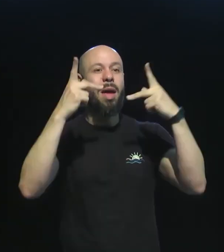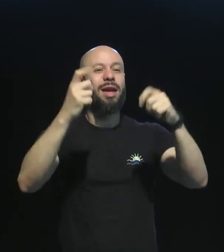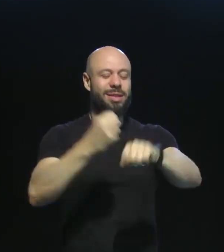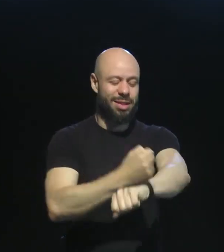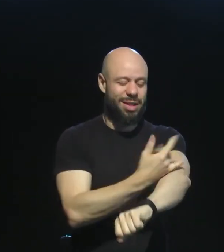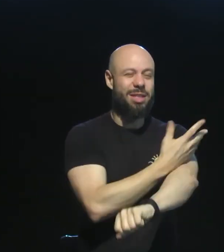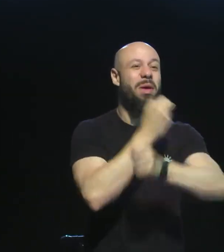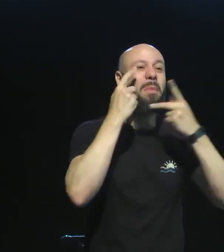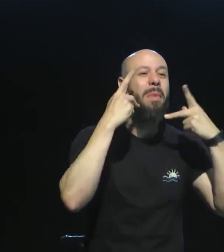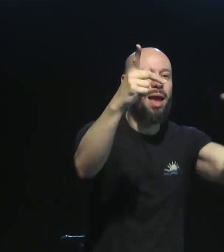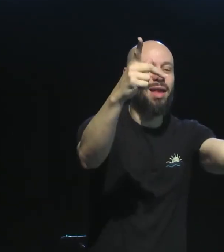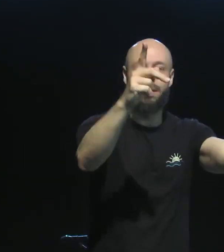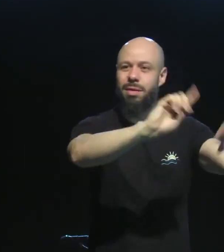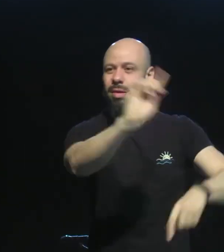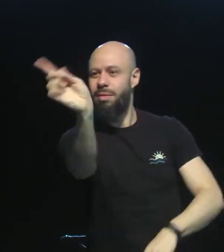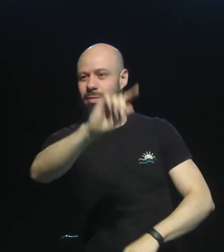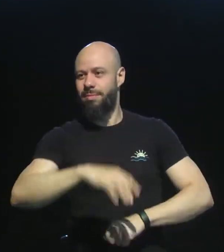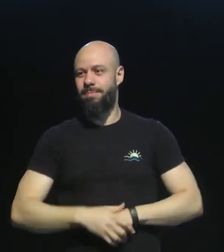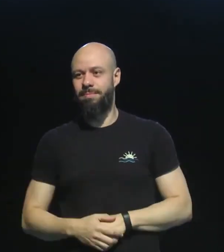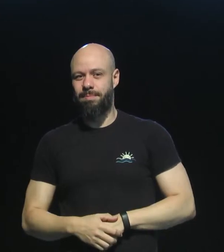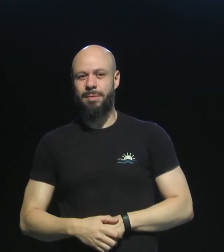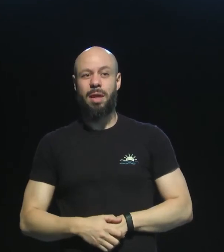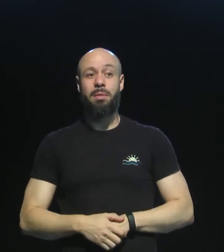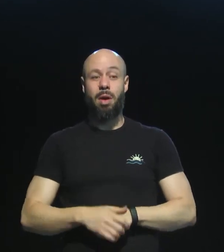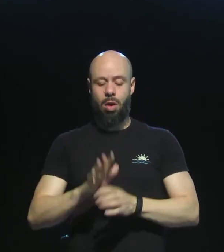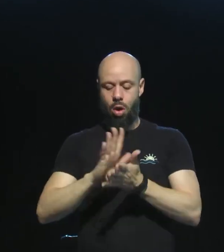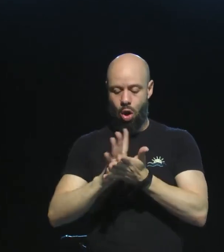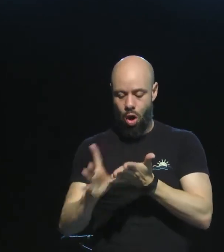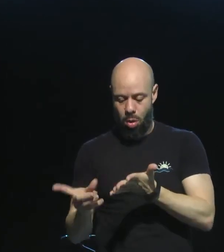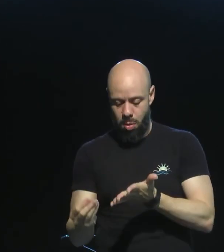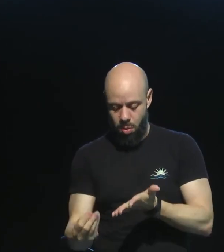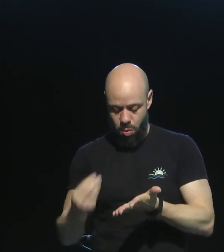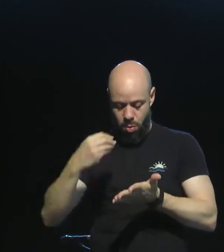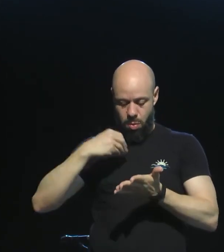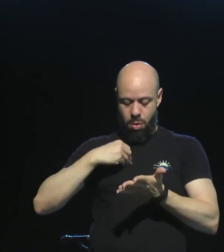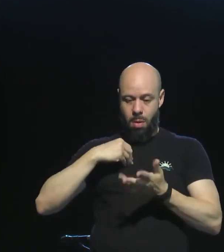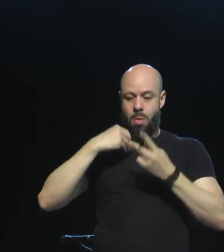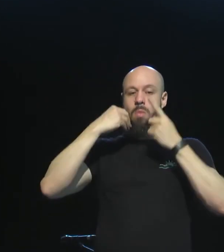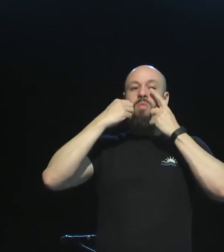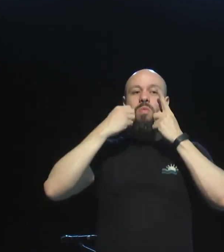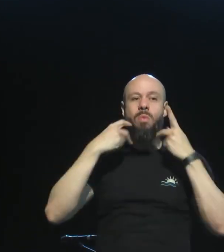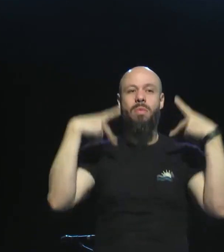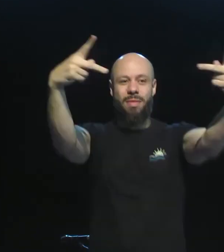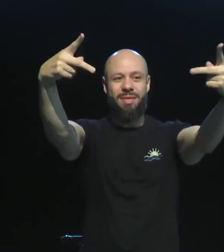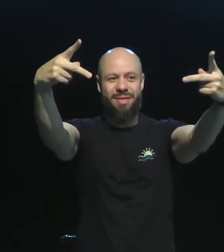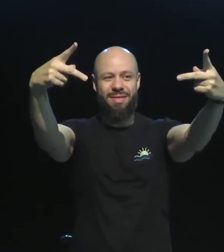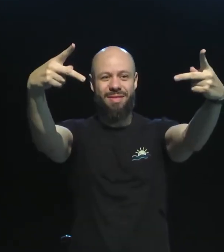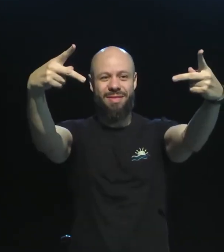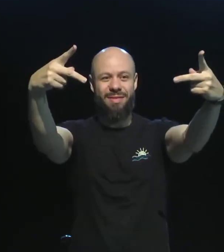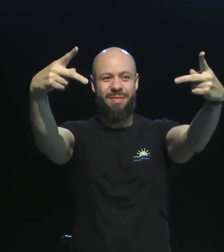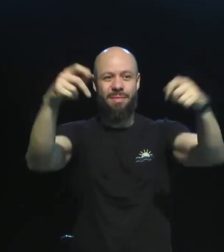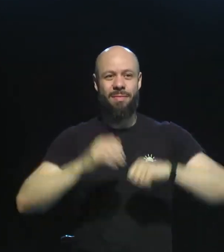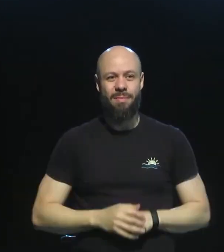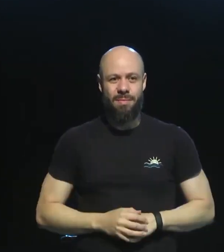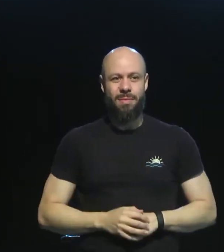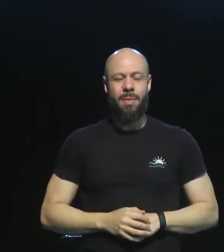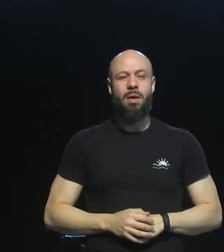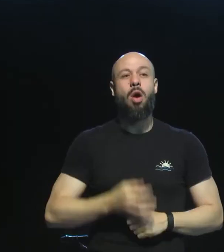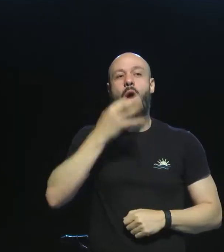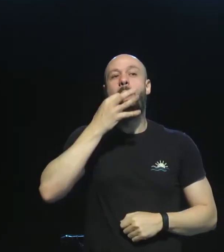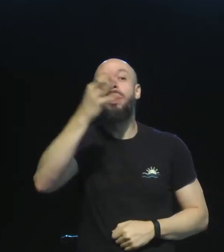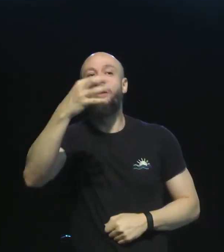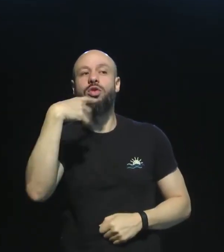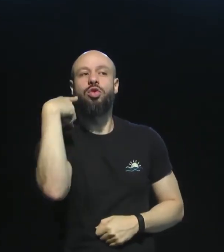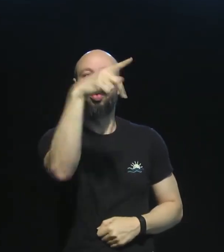sentimentos. Não pregue as suas opiniões. Não pregue a sua